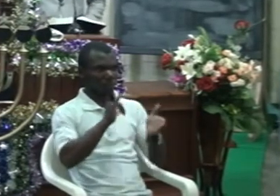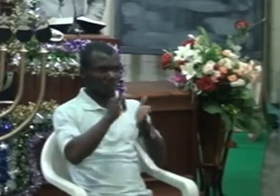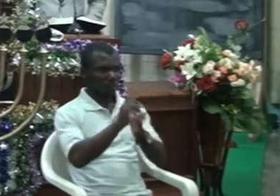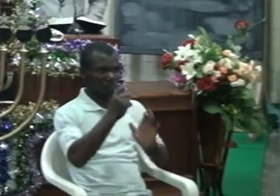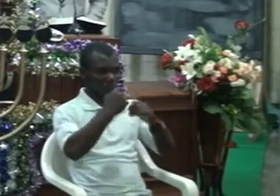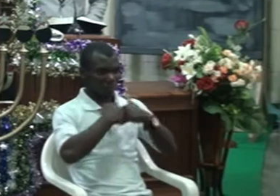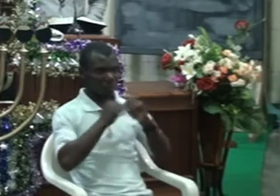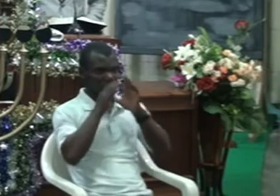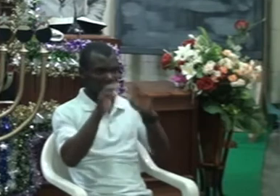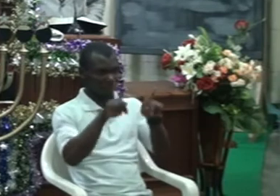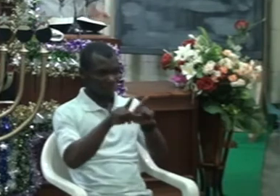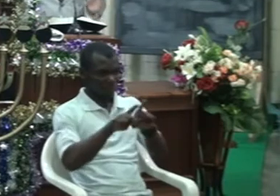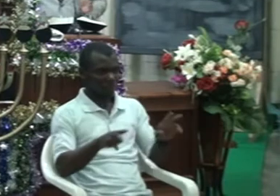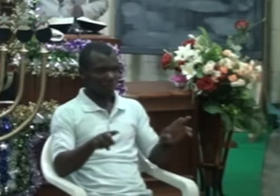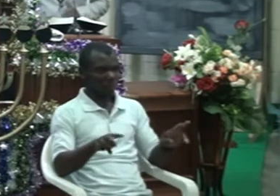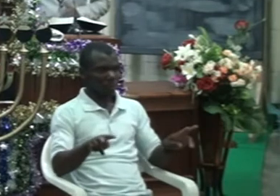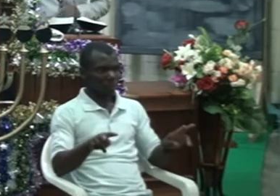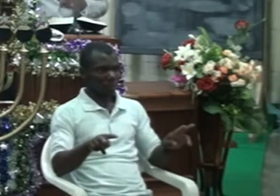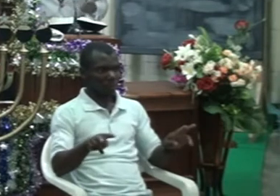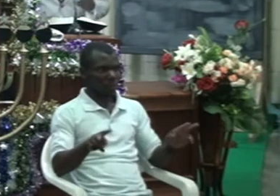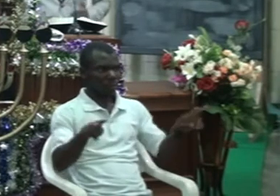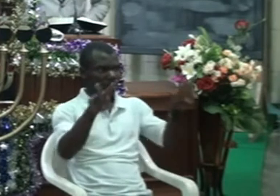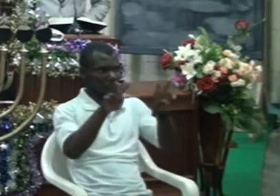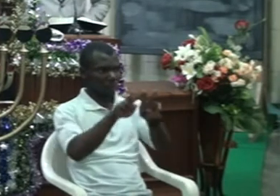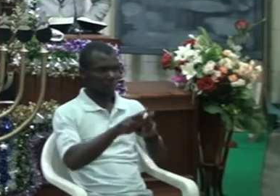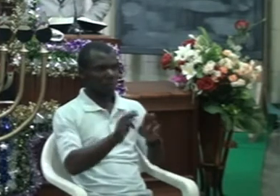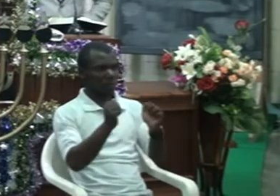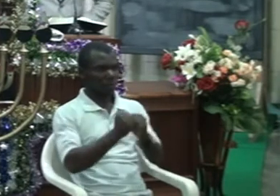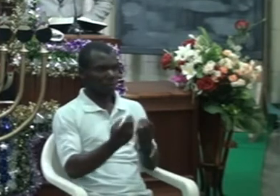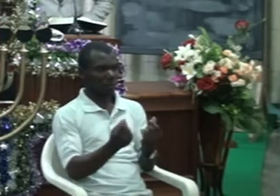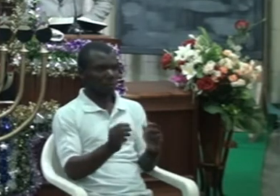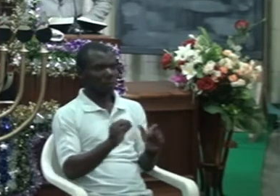ce qui n'a pas de valeur égale à la, avec l'argent ou